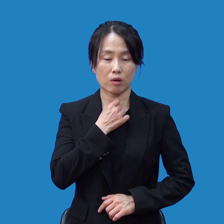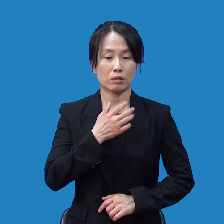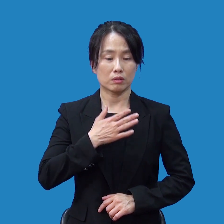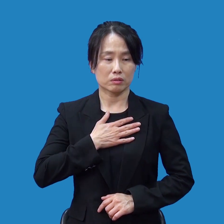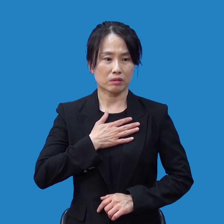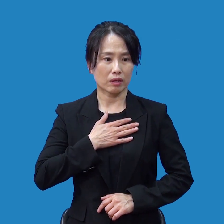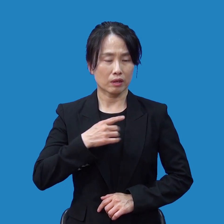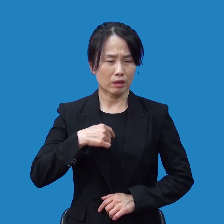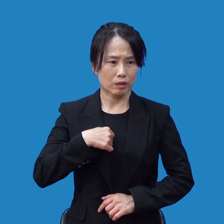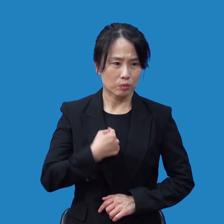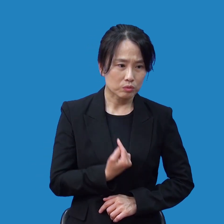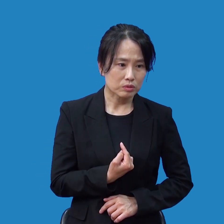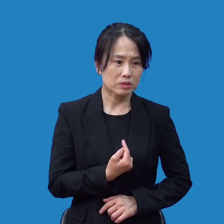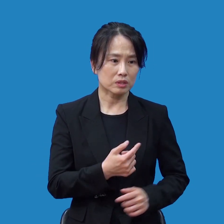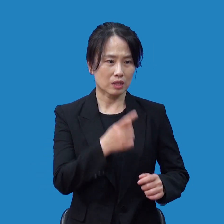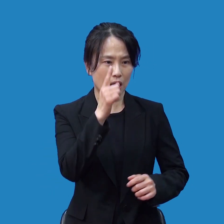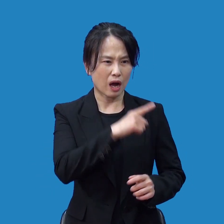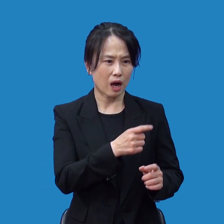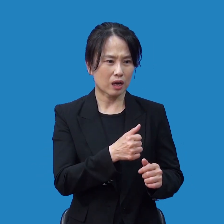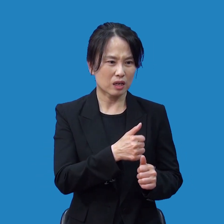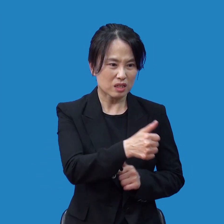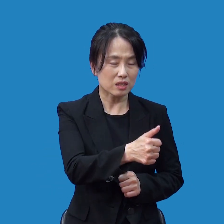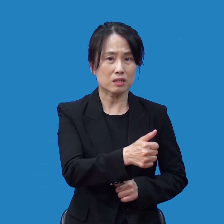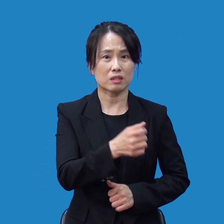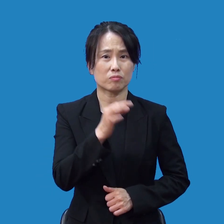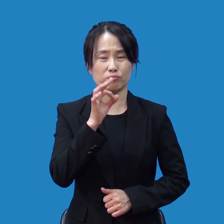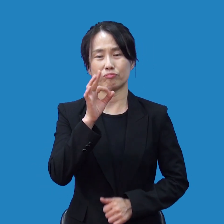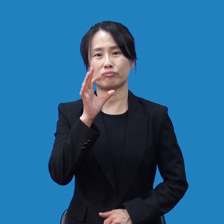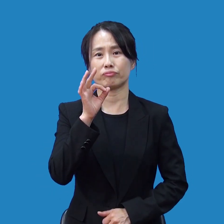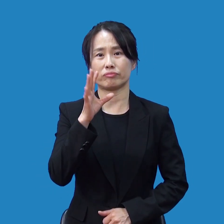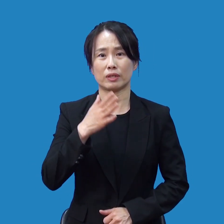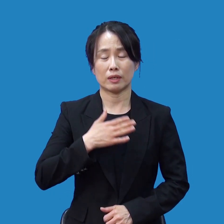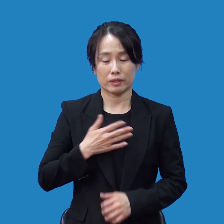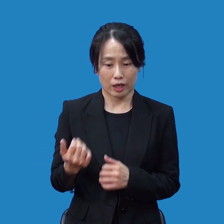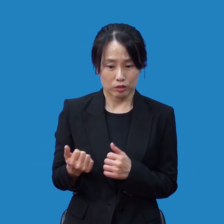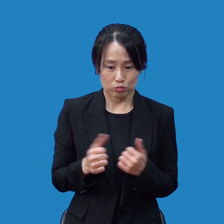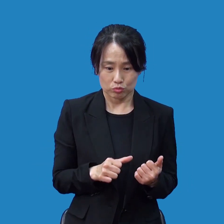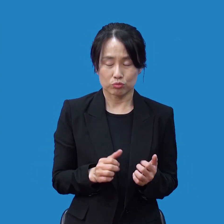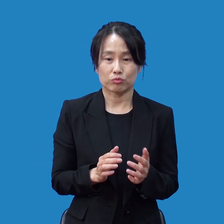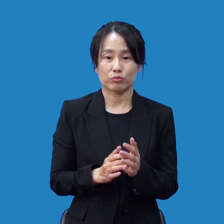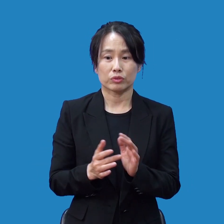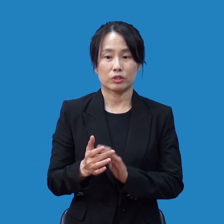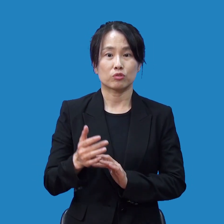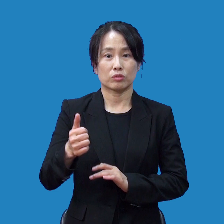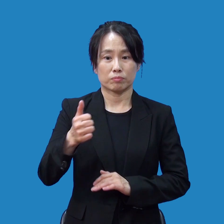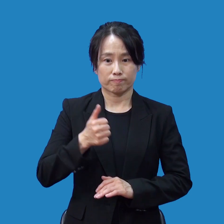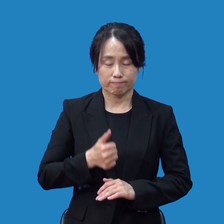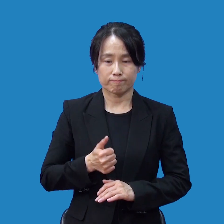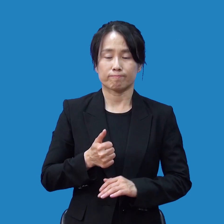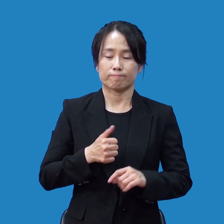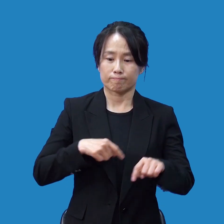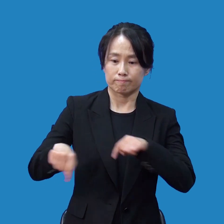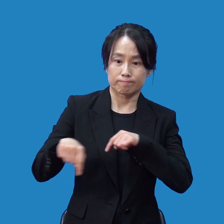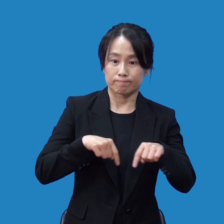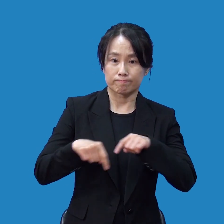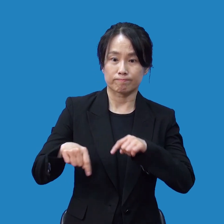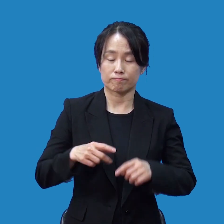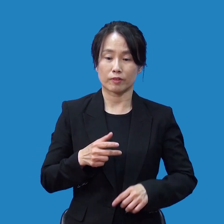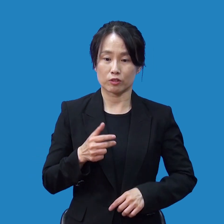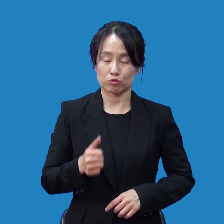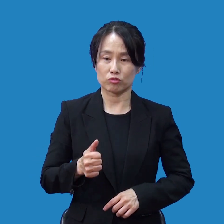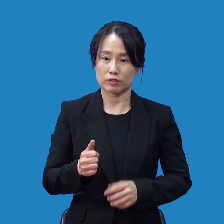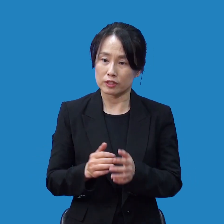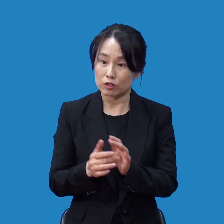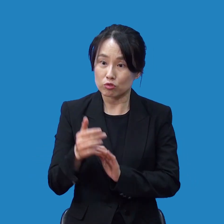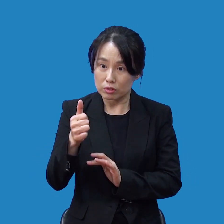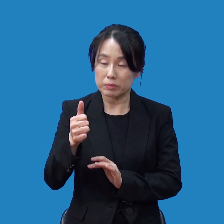수 없습니다. 내가 죽고 예수님이 내 안에 사셔서 주님이 되시면 그때서야 우리는